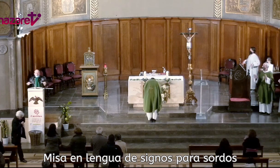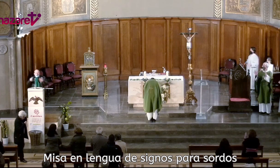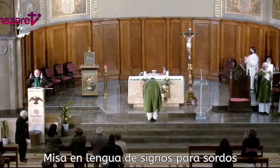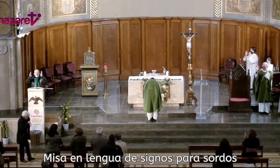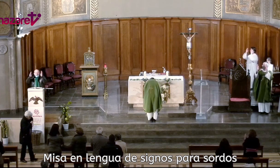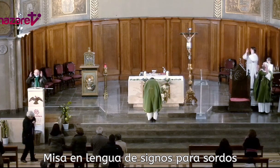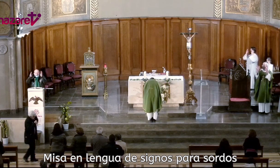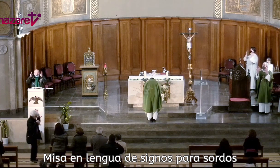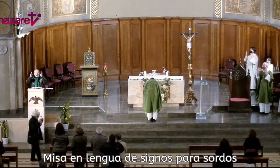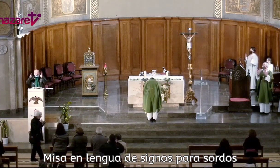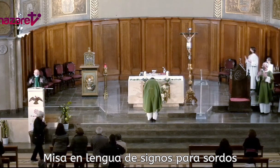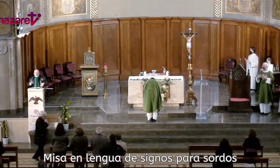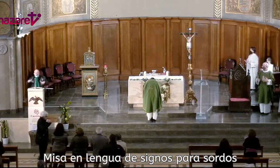Aleluya,